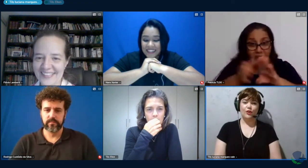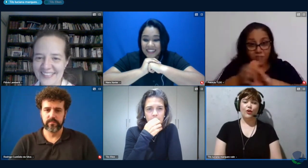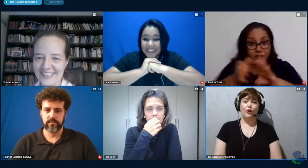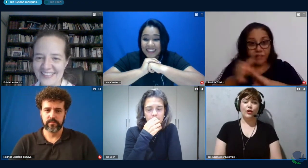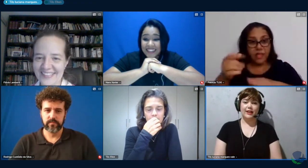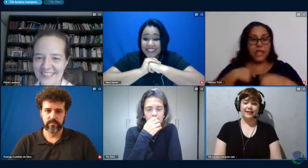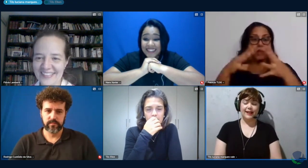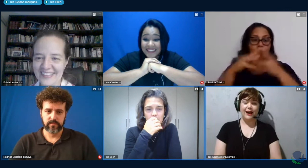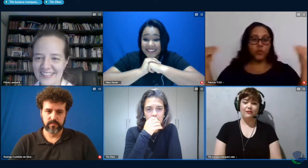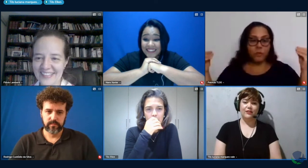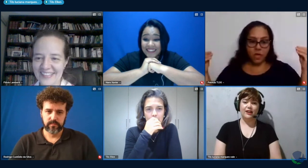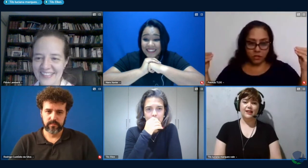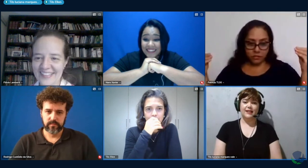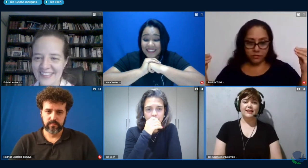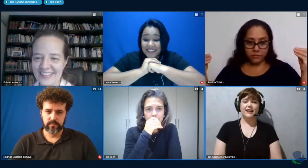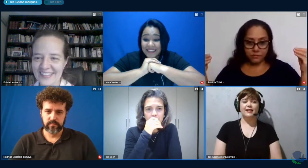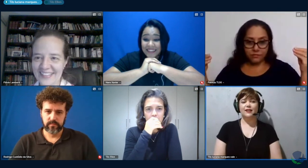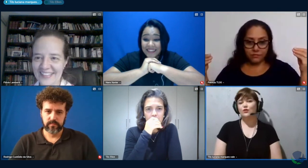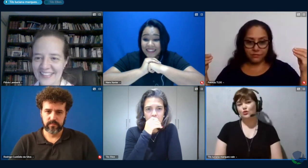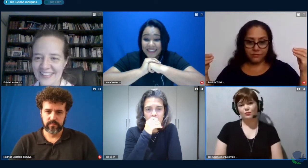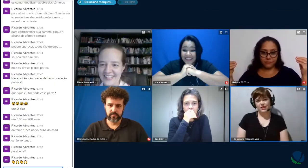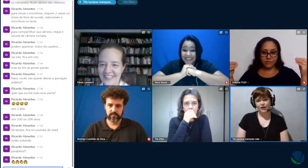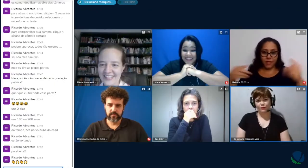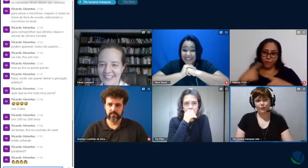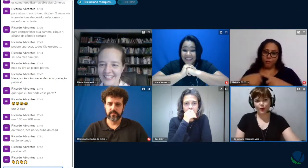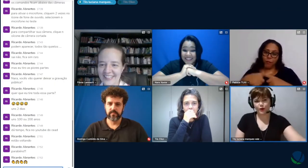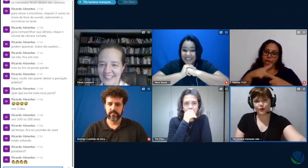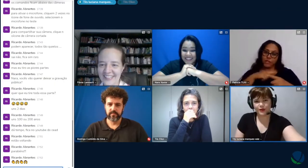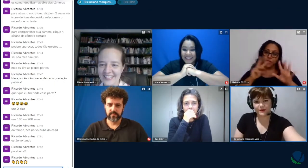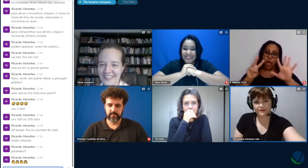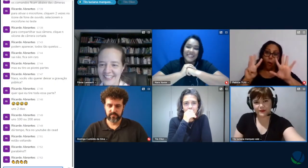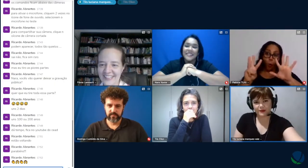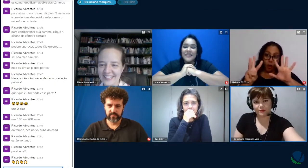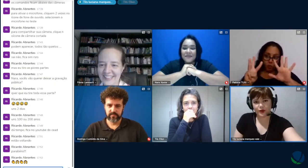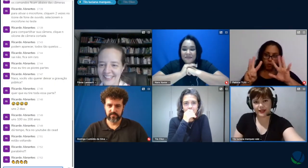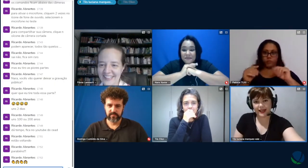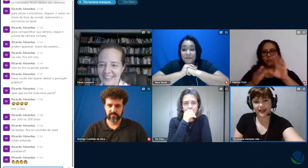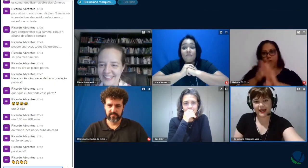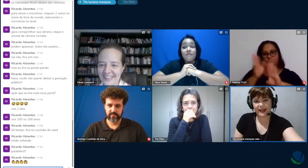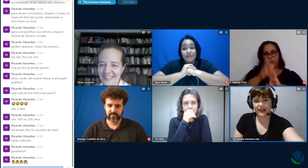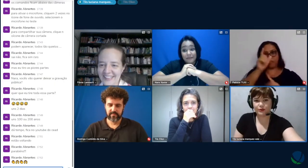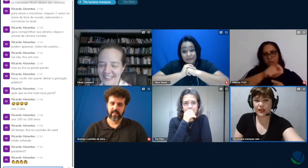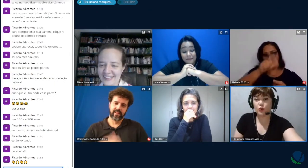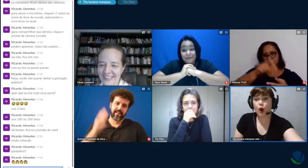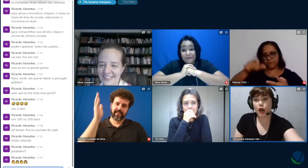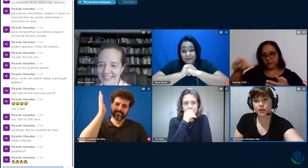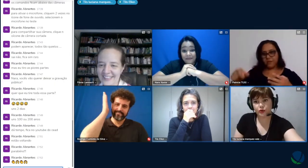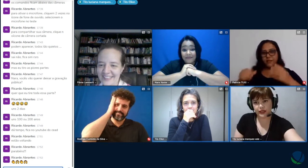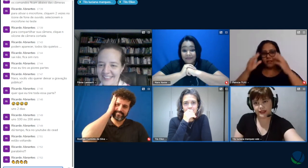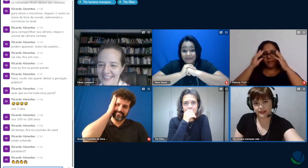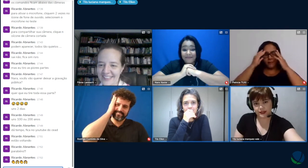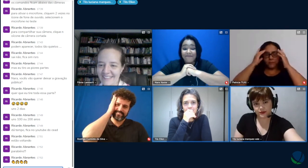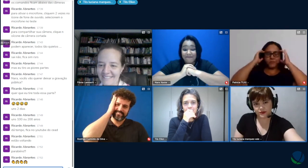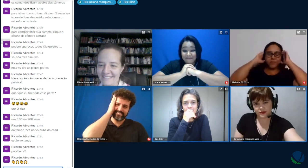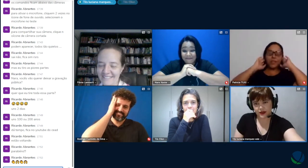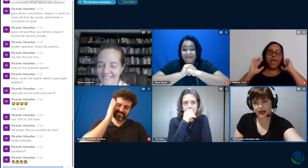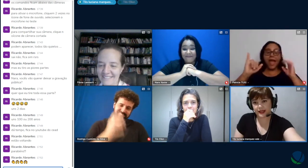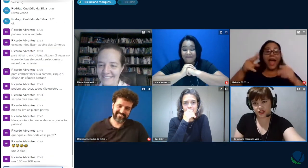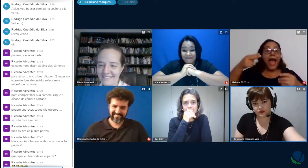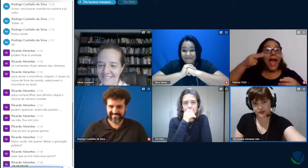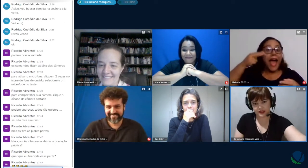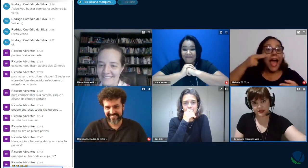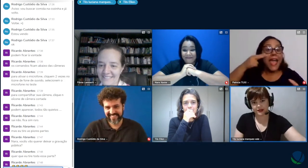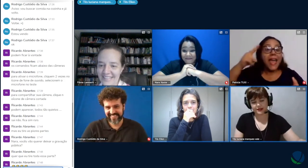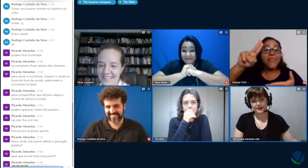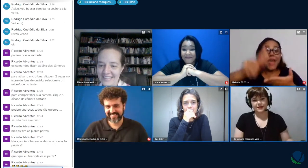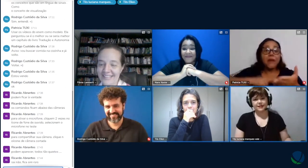eu orientava e aí eu sumia um pouco, porque eu tenho 8 orientandos, além